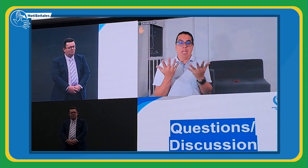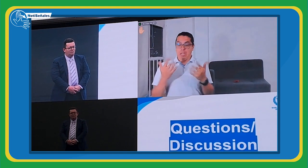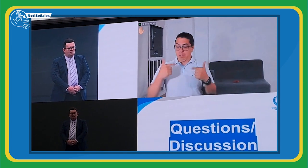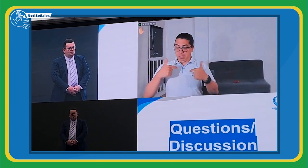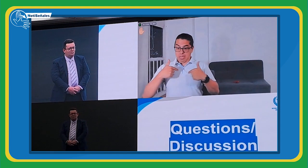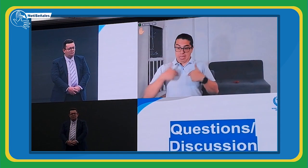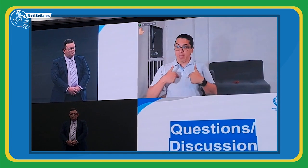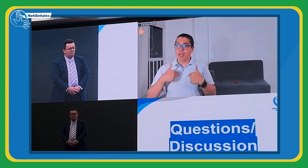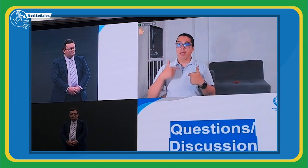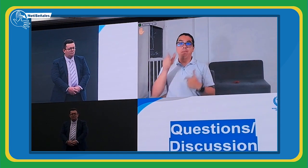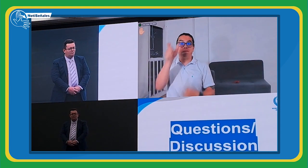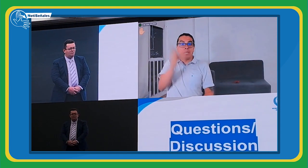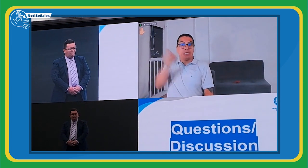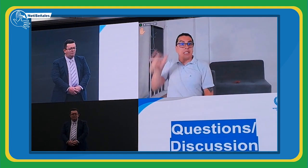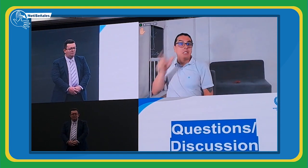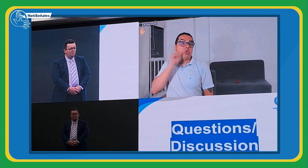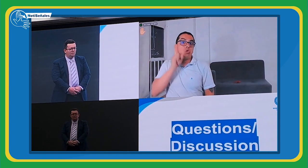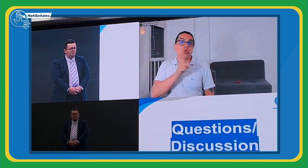Gracias.